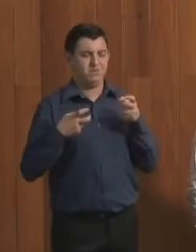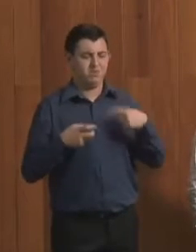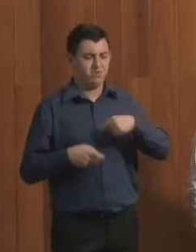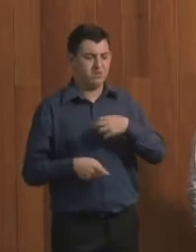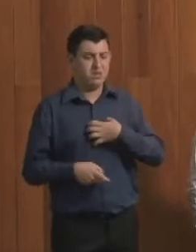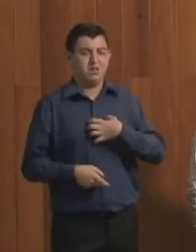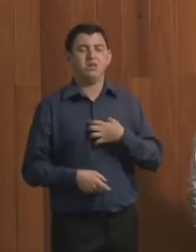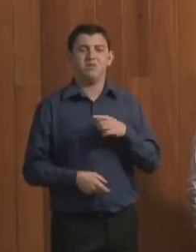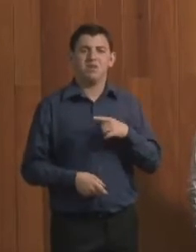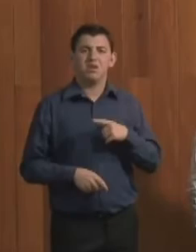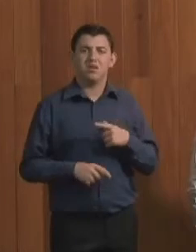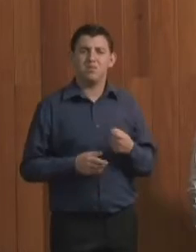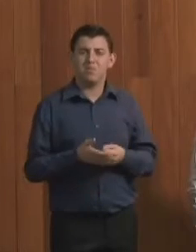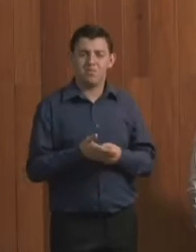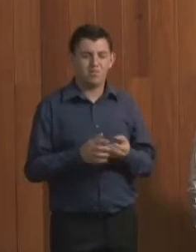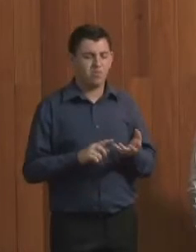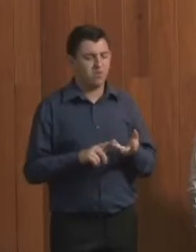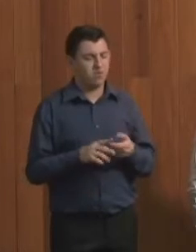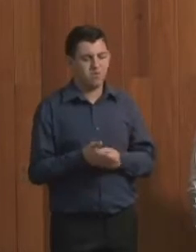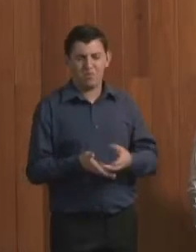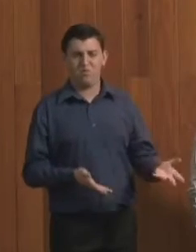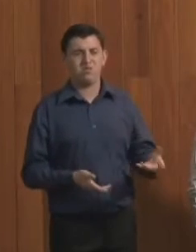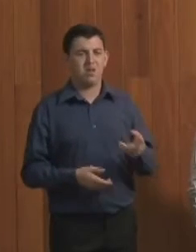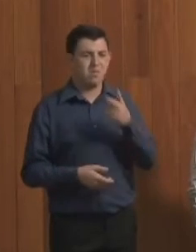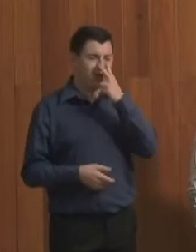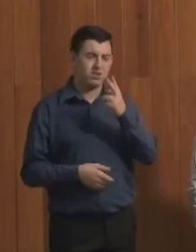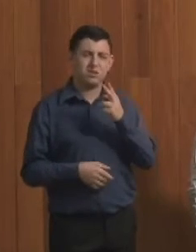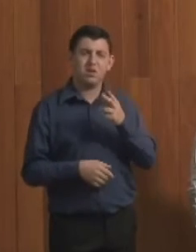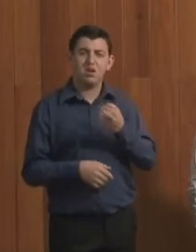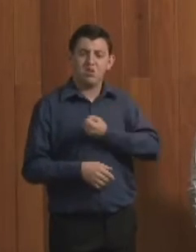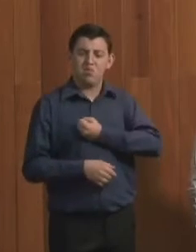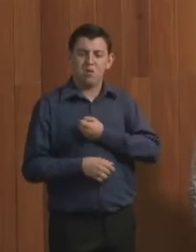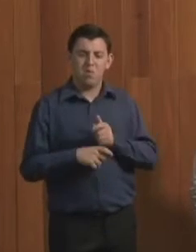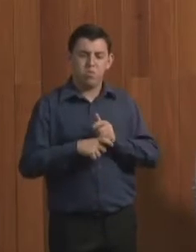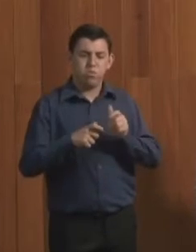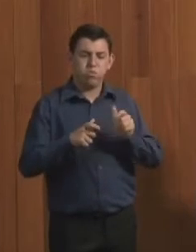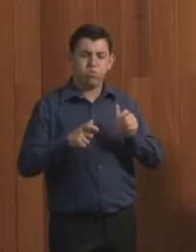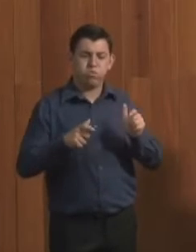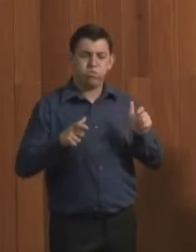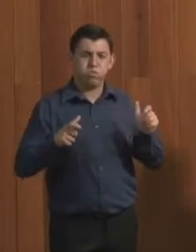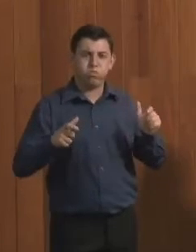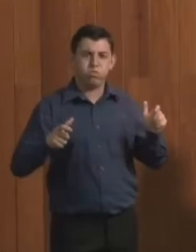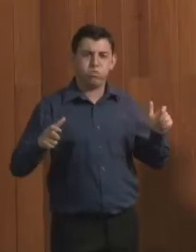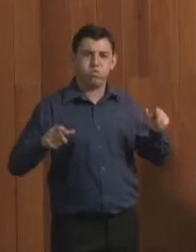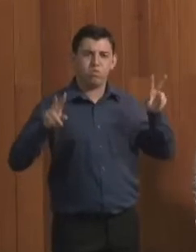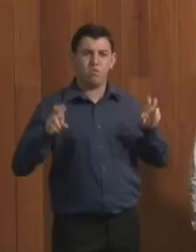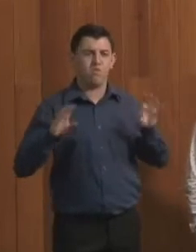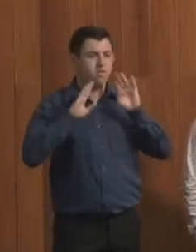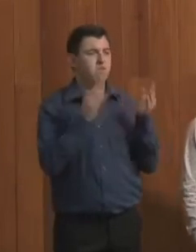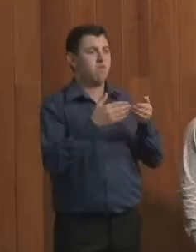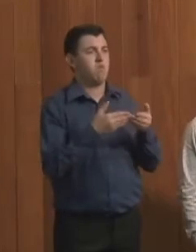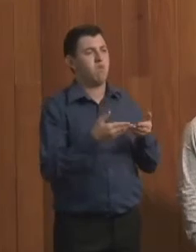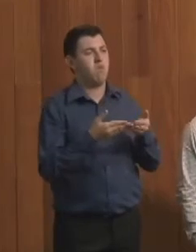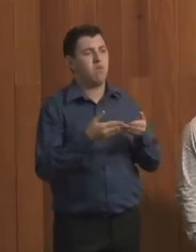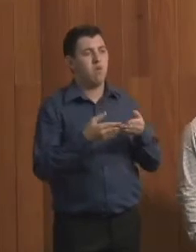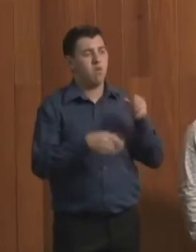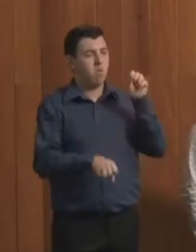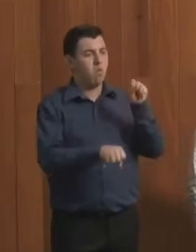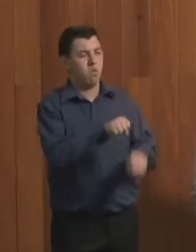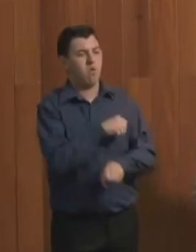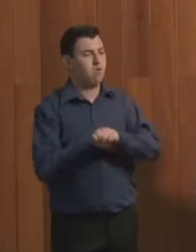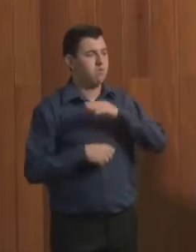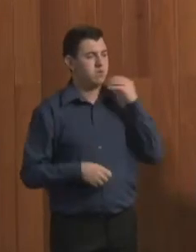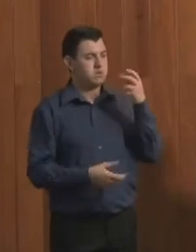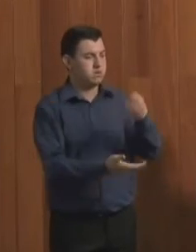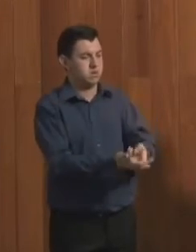quantidade, um número que vai crescendo em relação a homicídios. A gente lembrou de Goiânia, atualmente